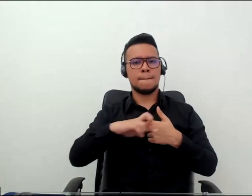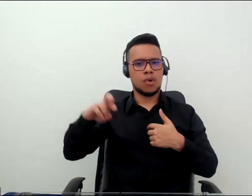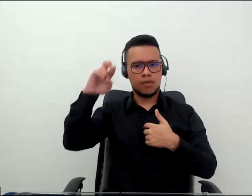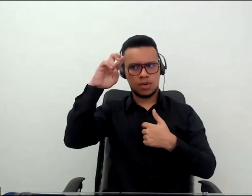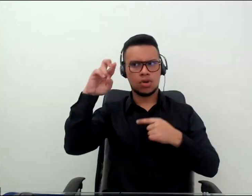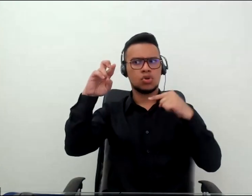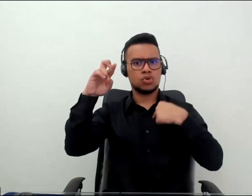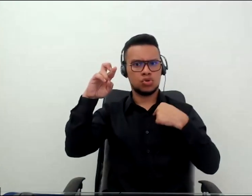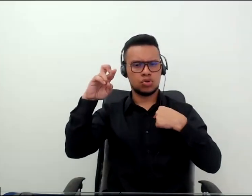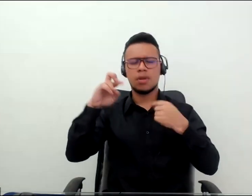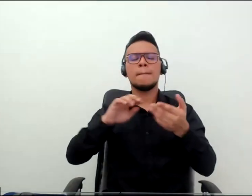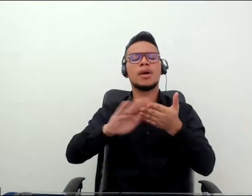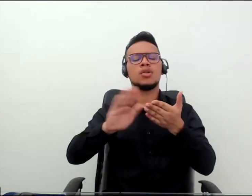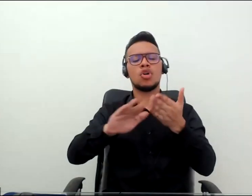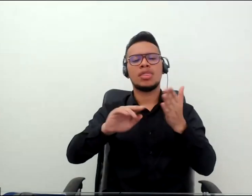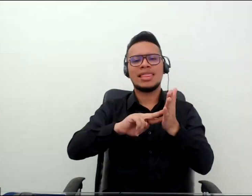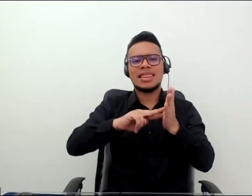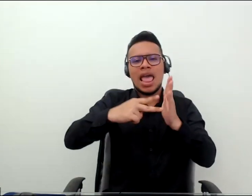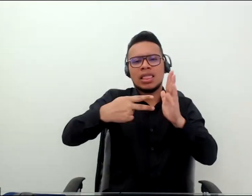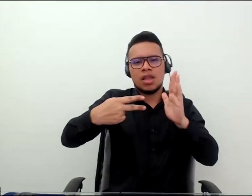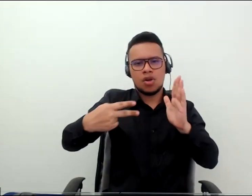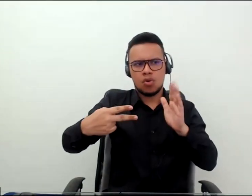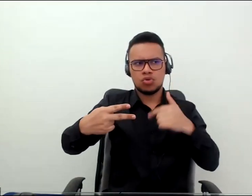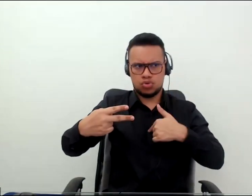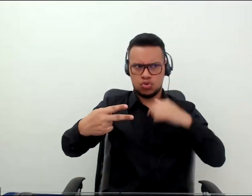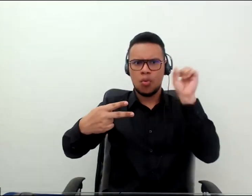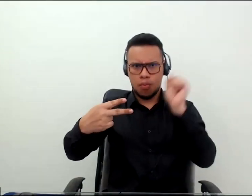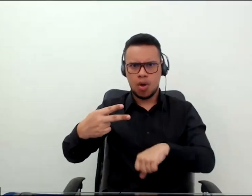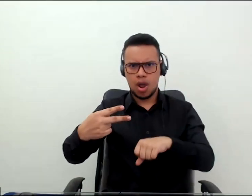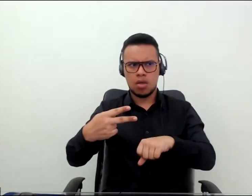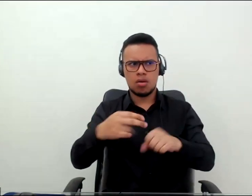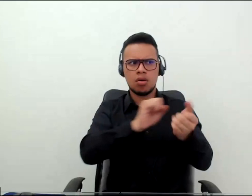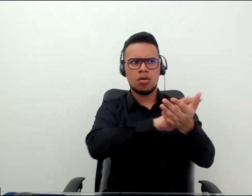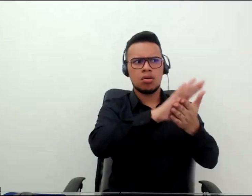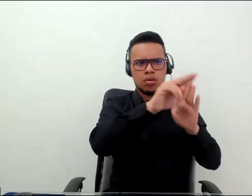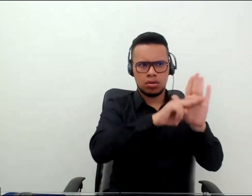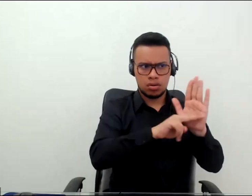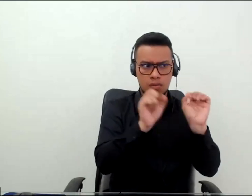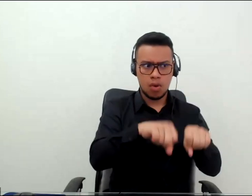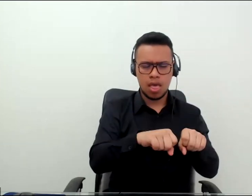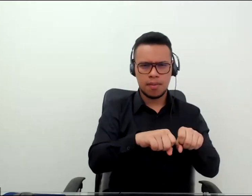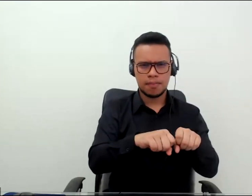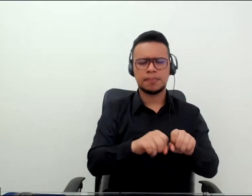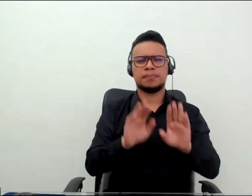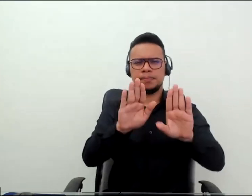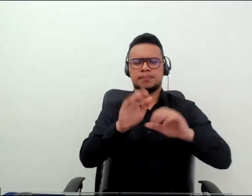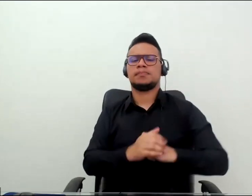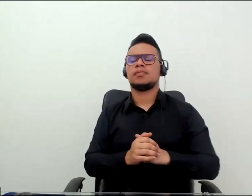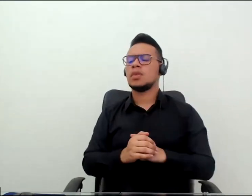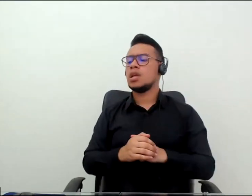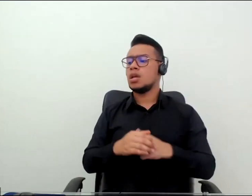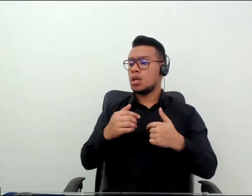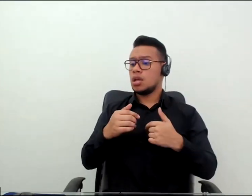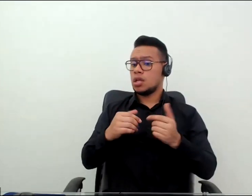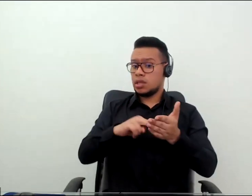beneficiar la política entre Nueva y apoyar empezamos por el lado izquierdo Angie Juliette si tengo título de técnico